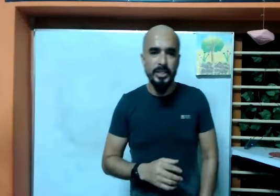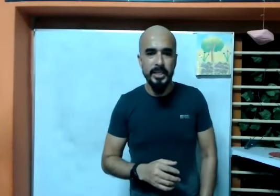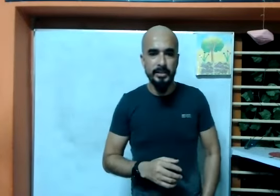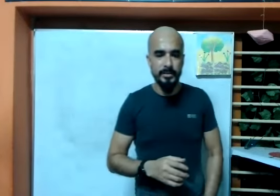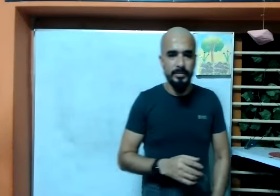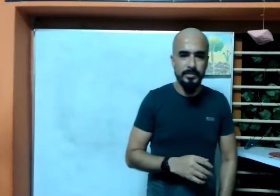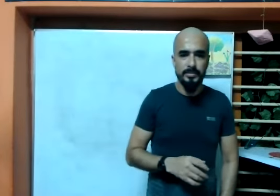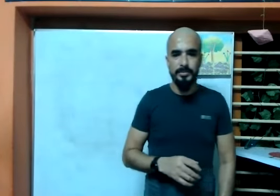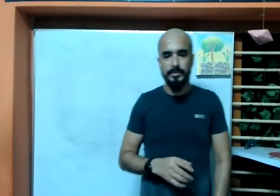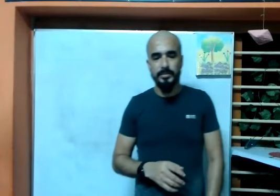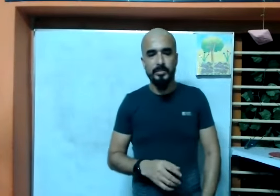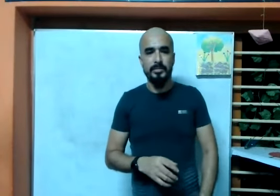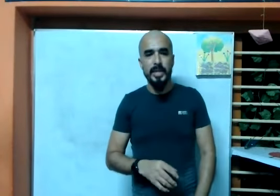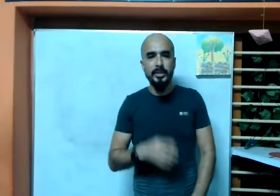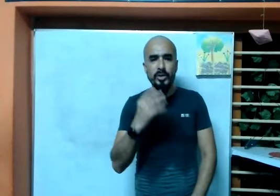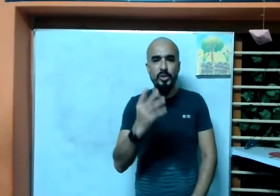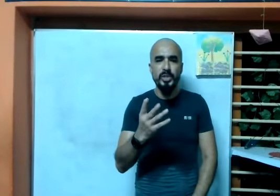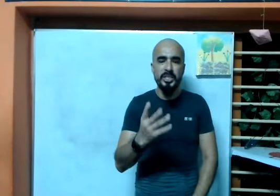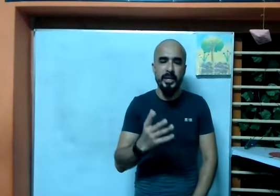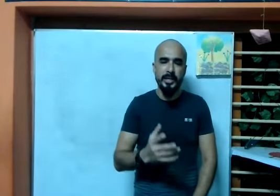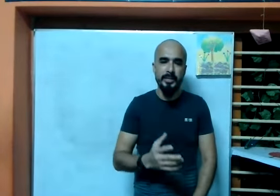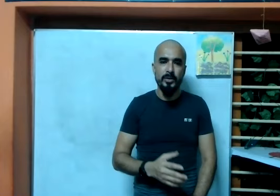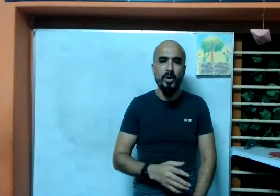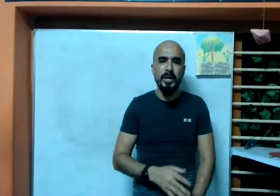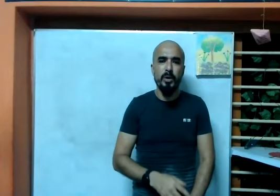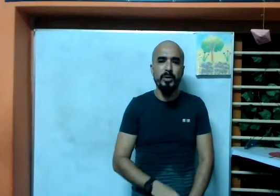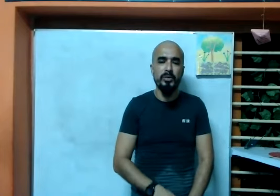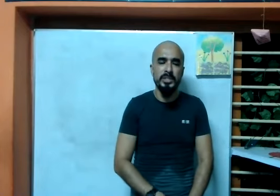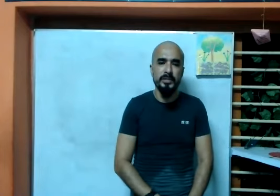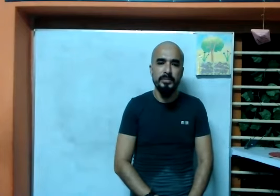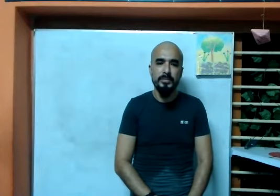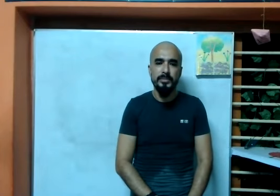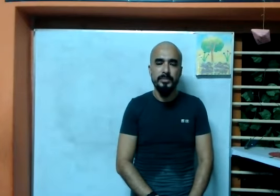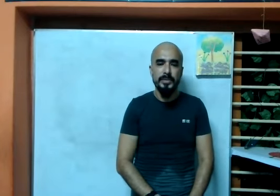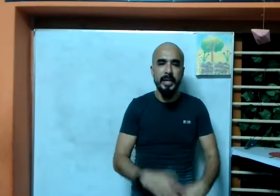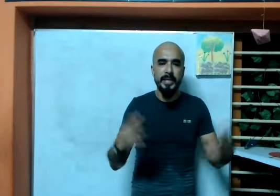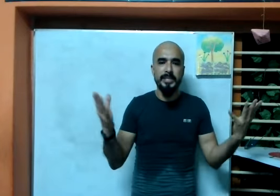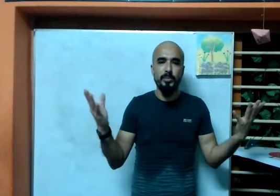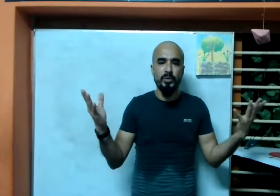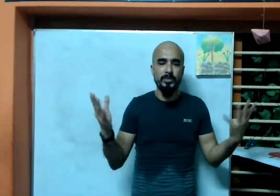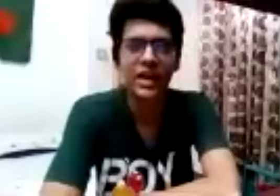আসেন, আদৌ কিছু বুঝেছেন নাকি? অনেক বকবক করেছে। ইয়েস ব্রাদার, আই আন্ডারস্টুড।